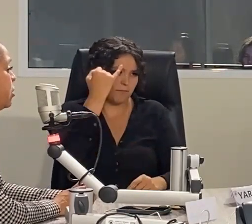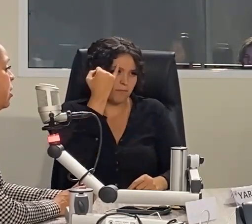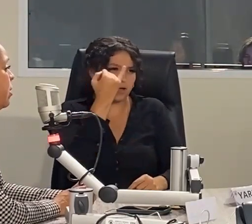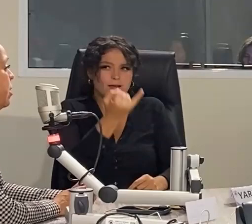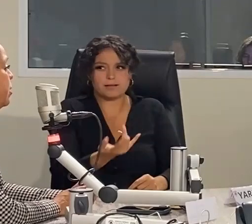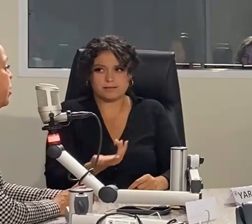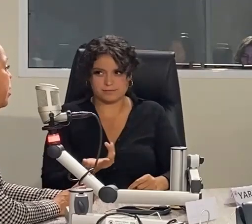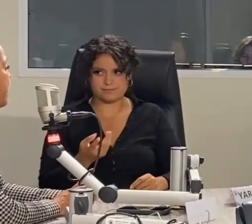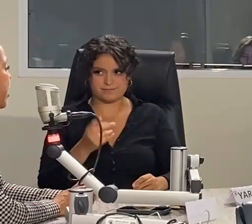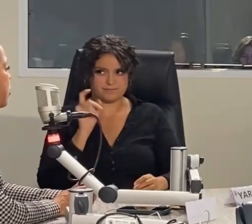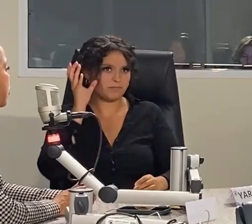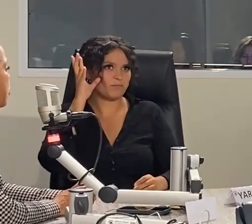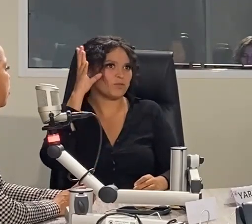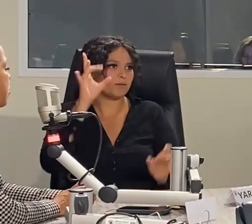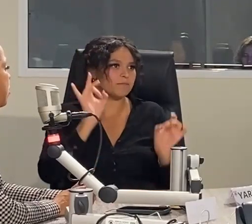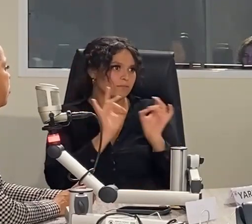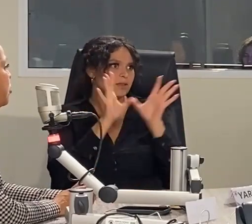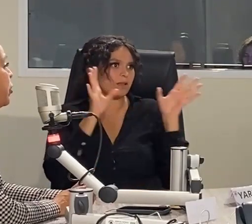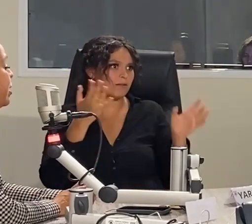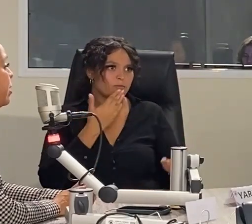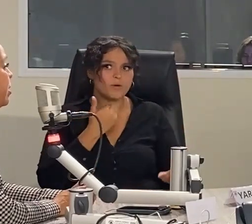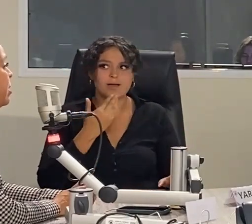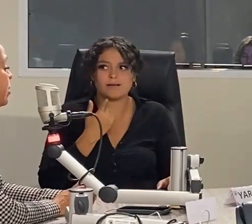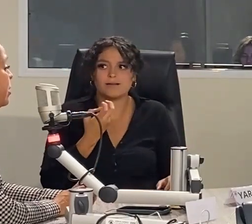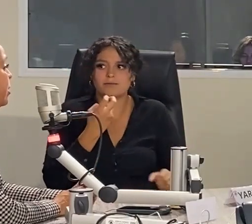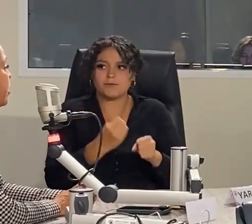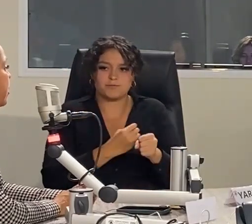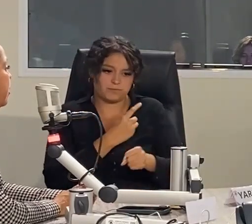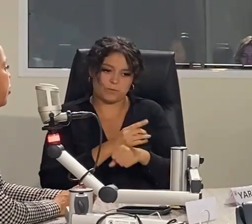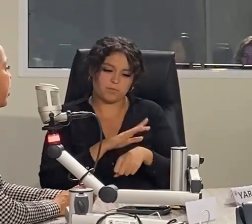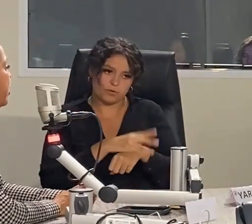años y sin embargo pues voy a seguir